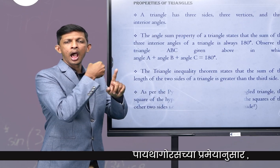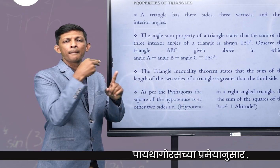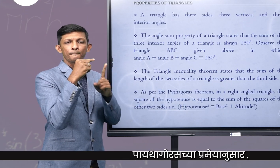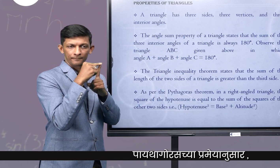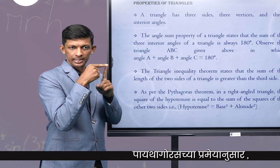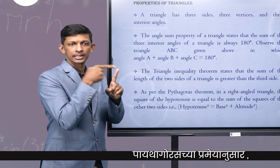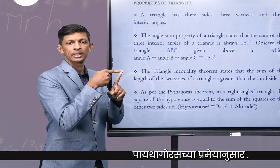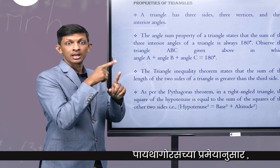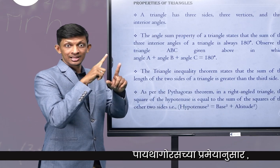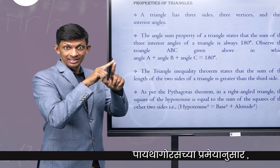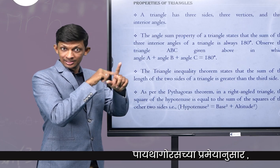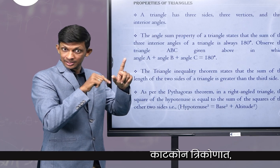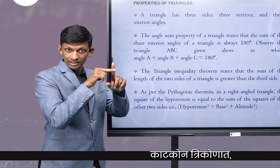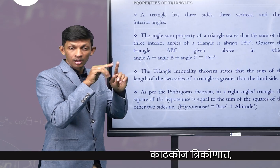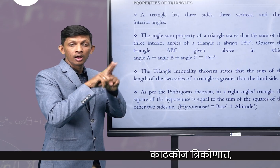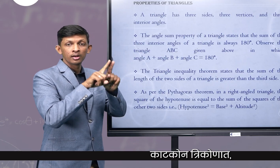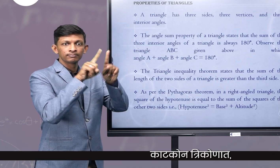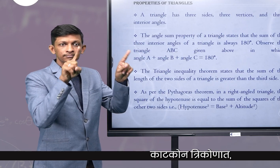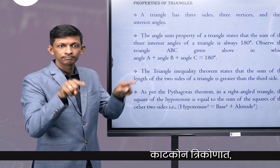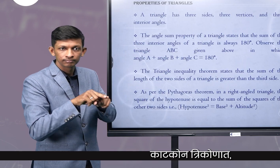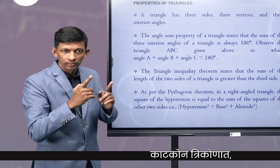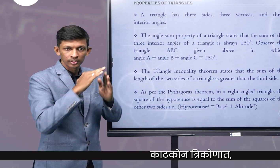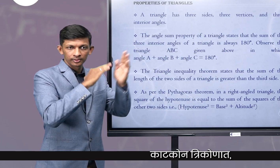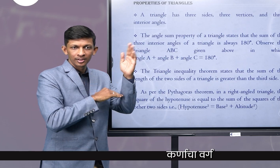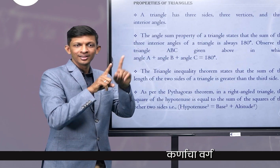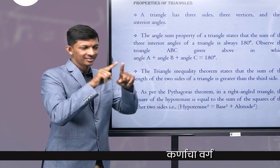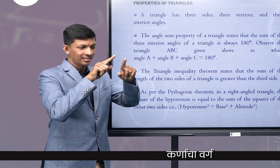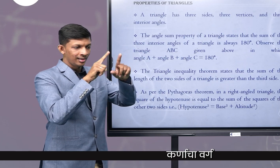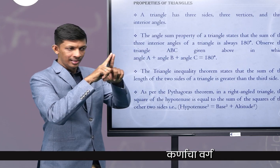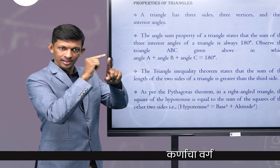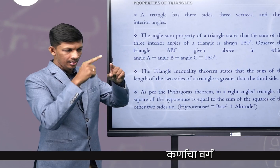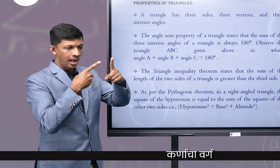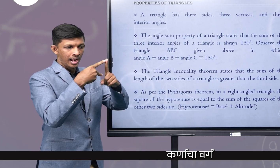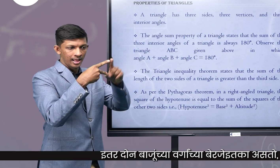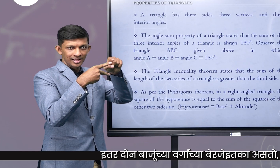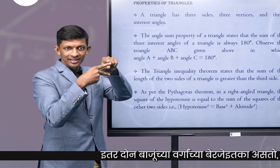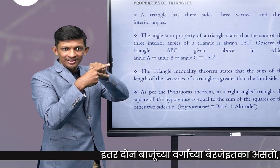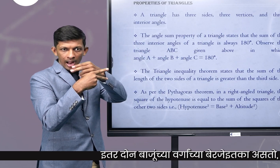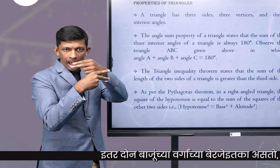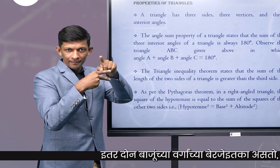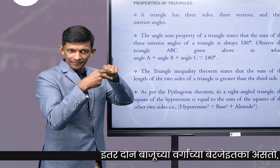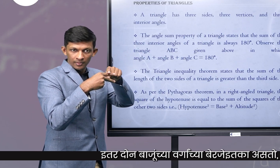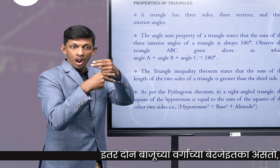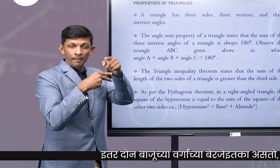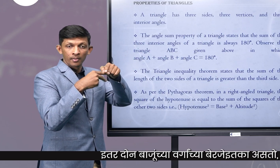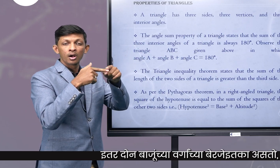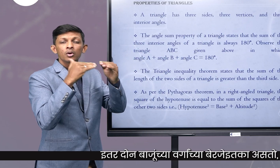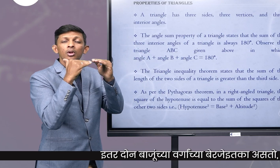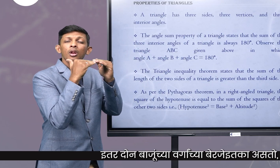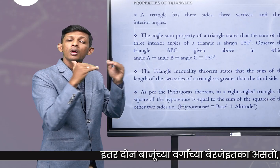पायथागोरसच्या प्रमेयानुसार काटकोन त्रिकोणात कर्णाचा वर्ग इतर 2 बाजूंच्या वर्गाच्या बेरजे